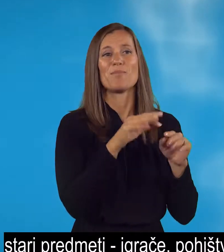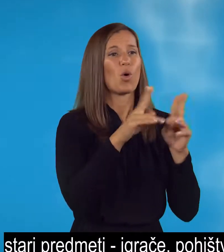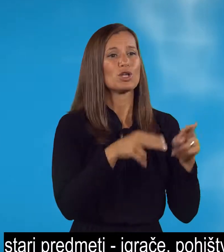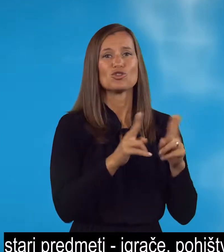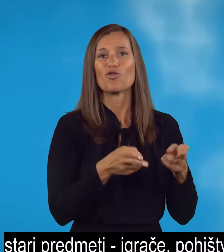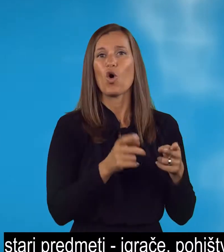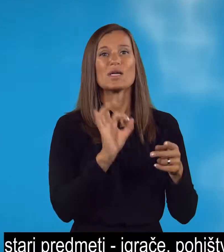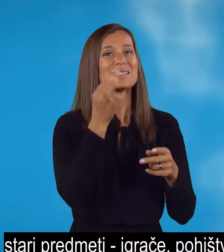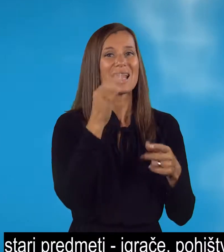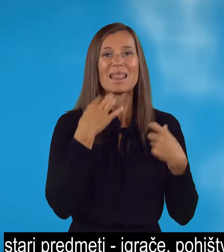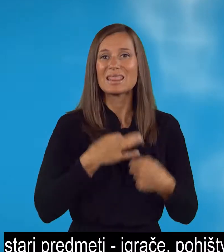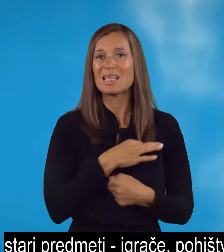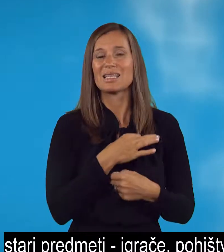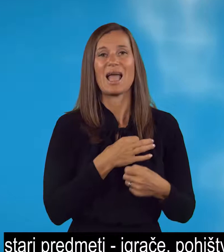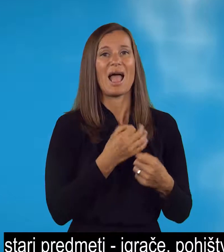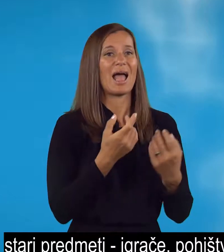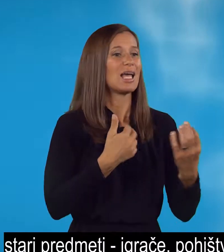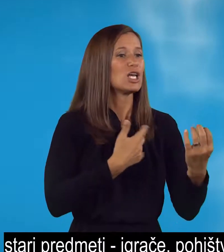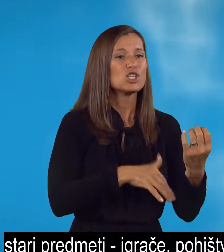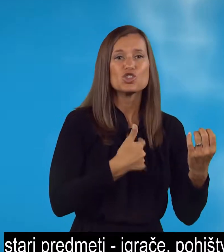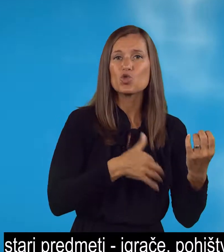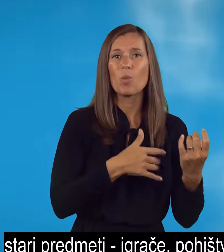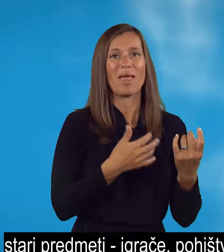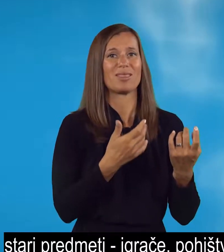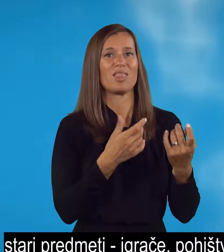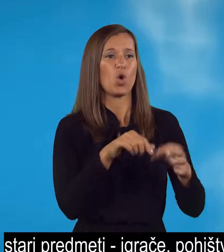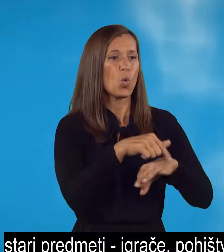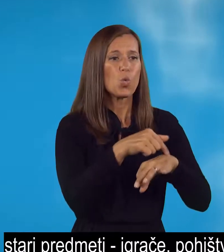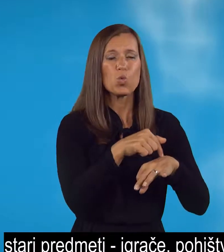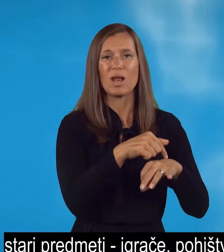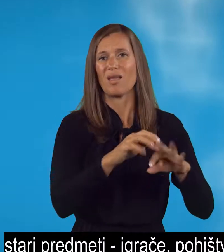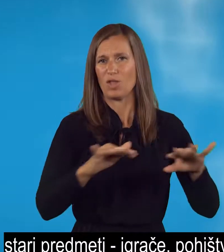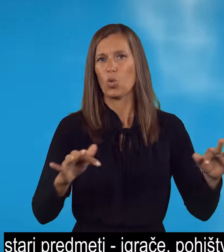pohištvo, zlatnina, instrumenti, ure in tako naprej.